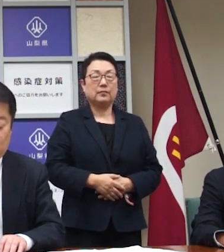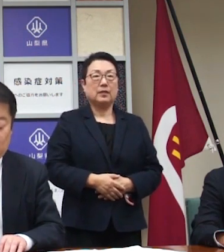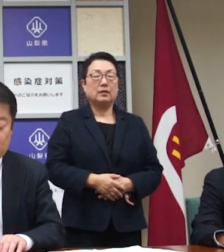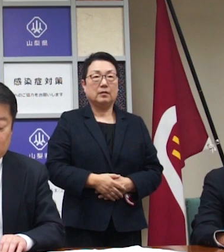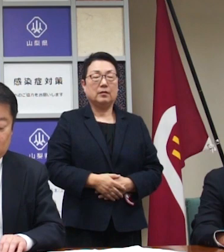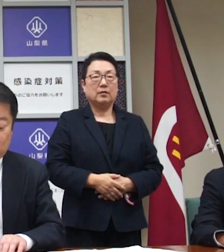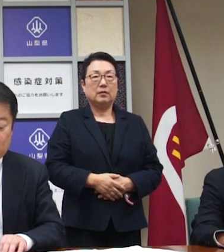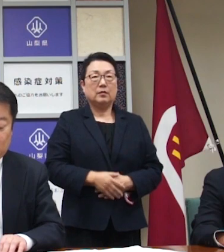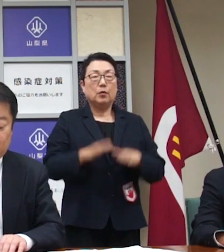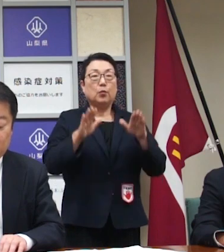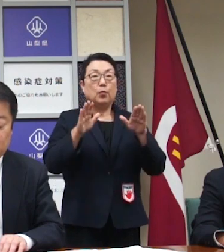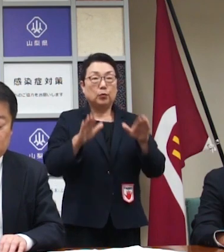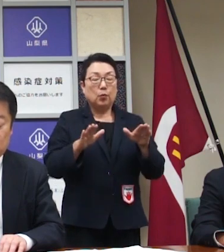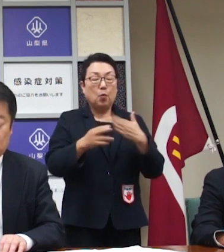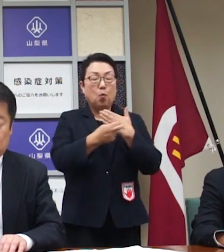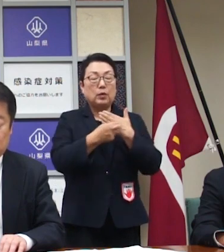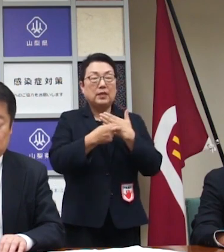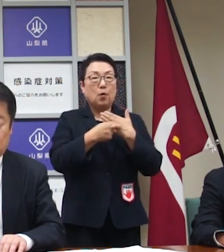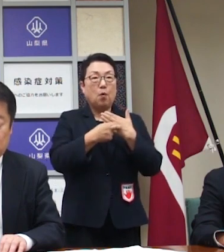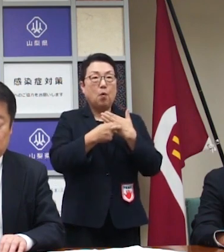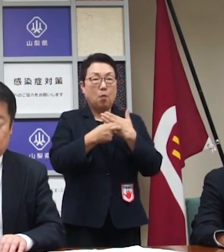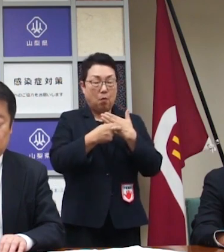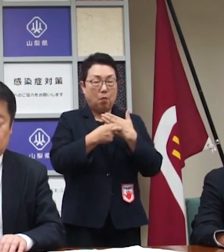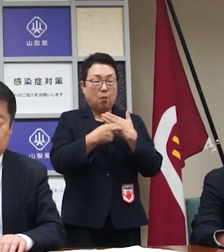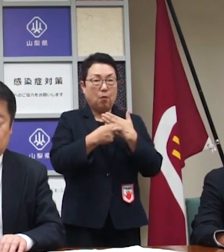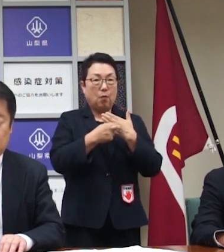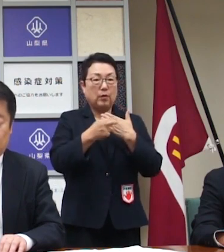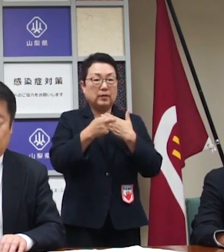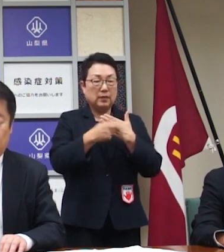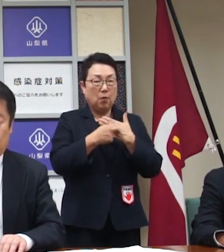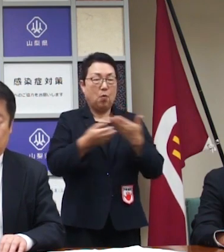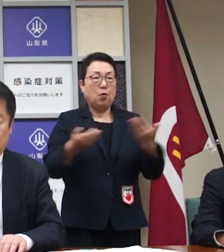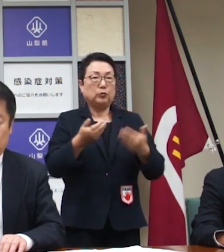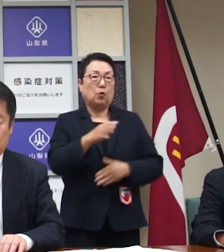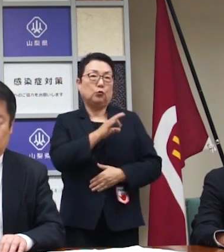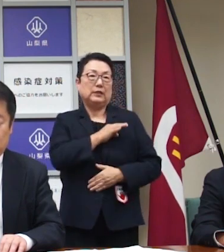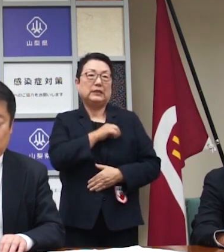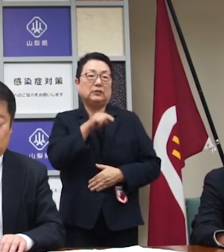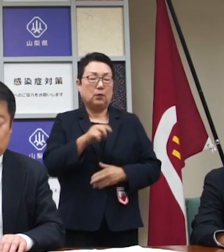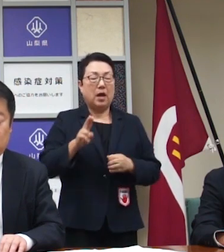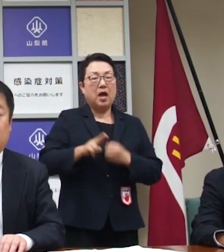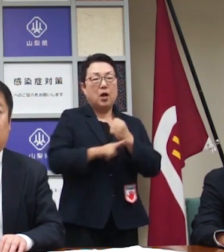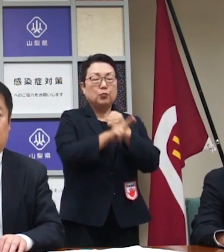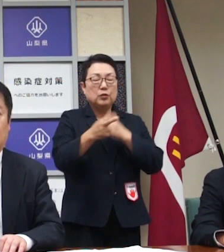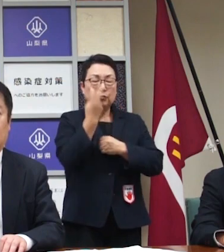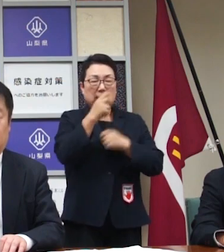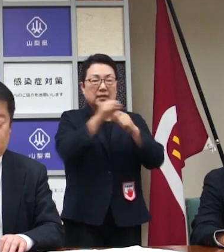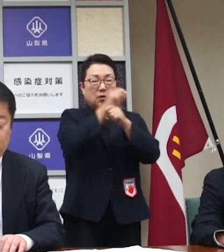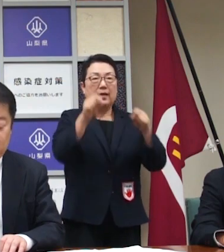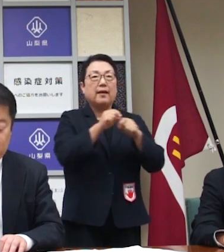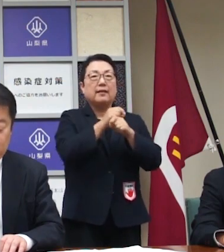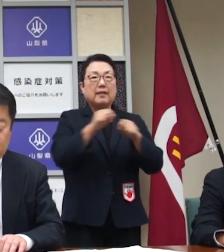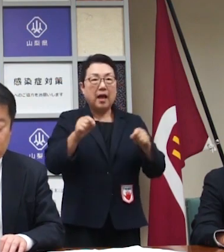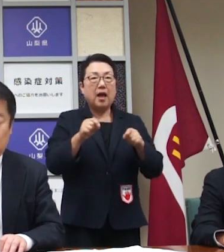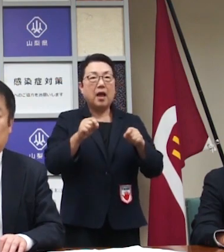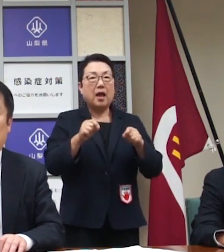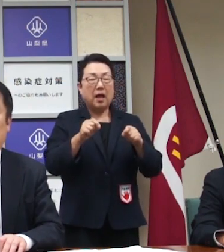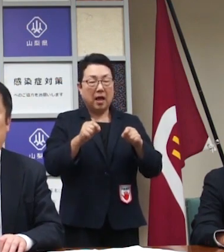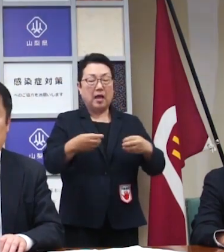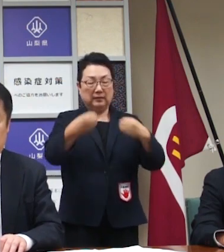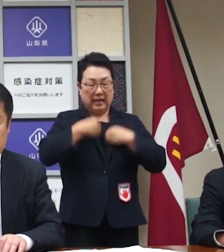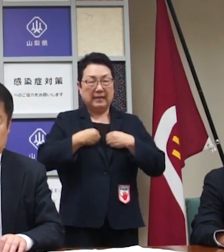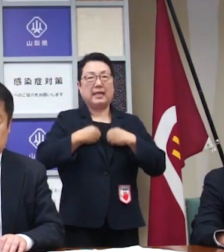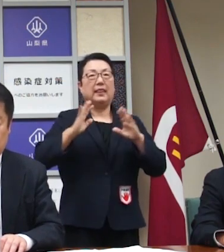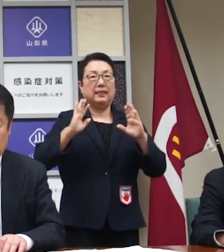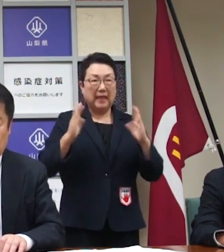なお、この医療機関の職員、スタッフにつきましては、ウイルス検査を行った結果、陰性であること